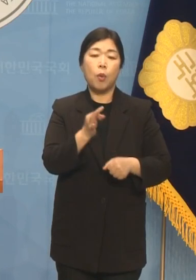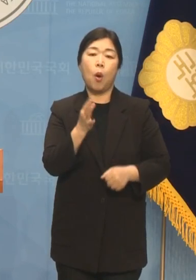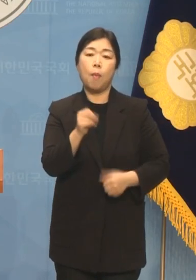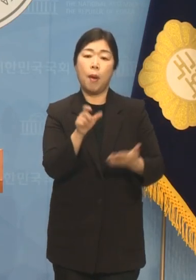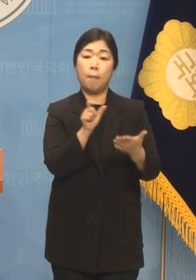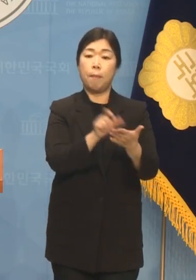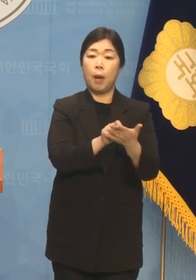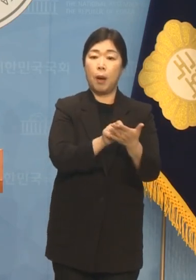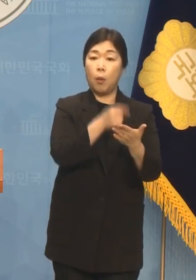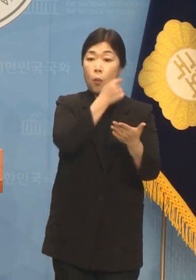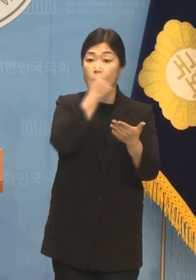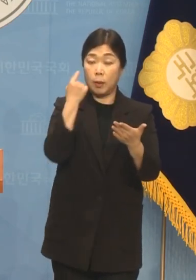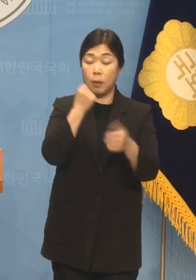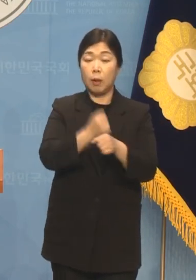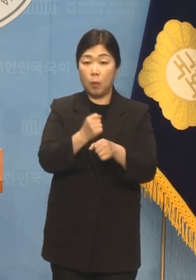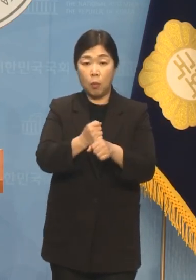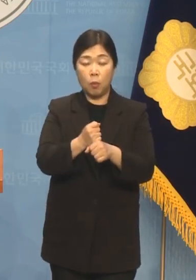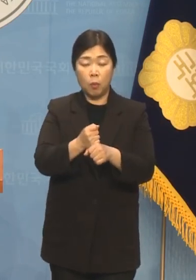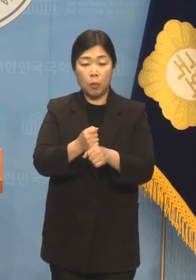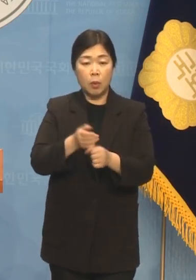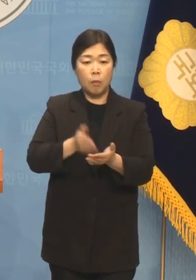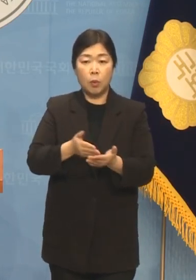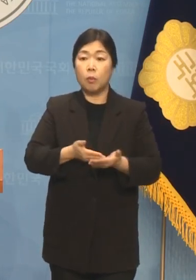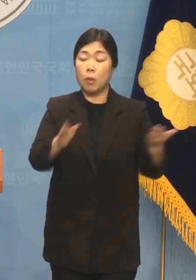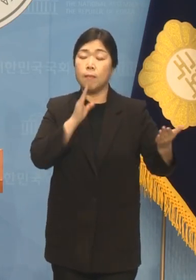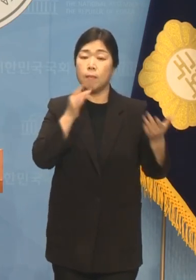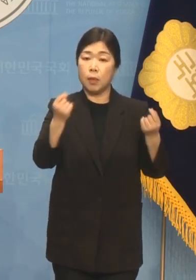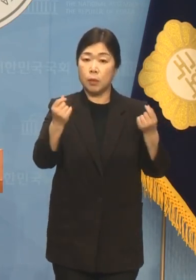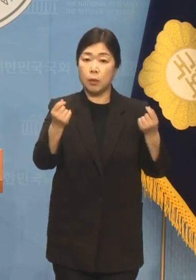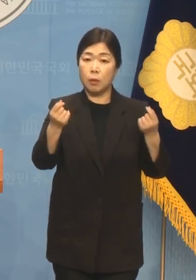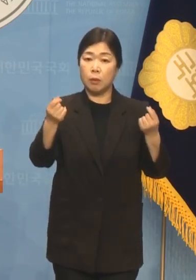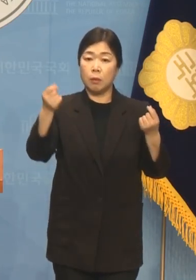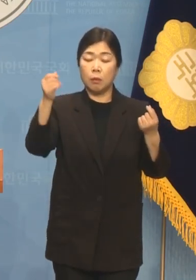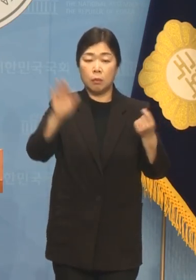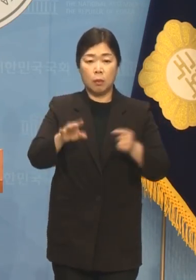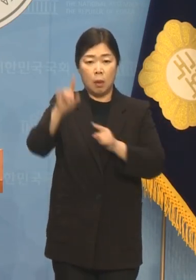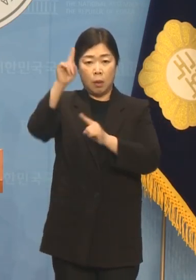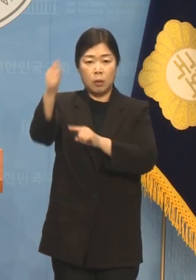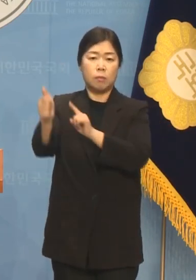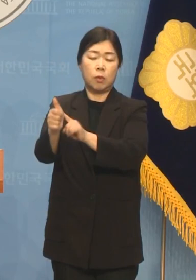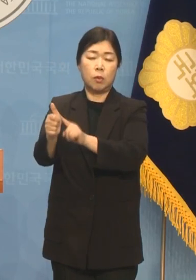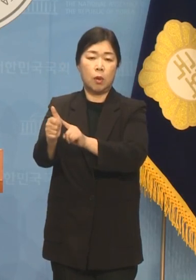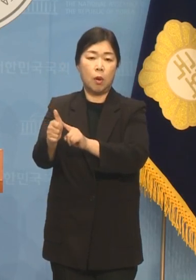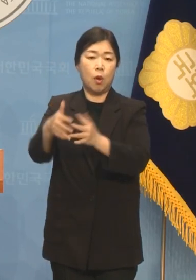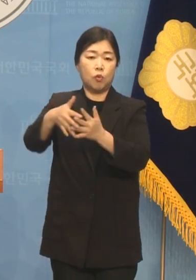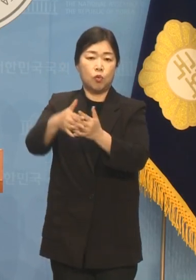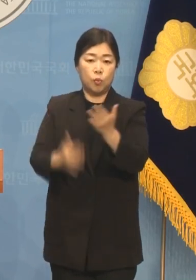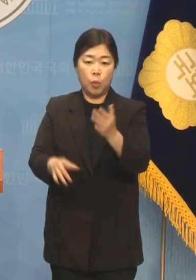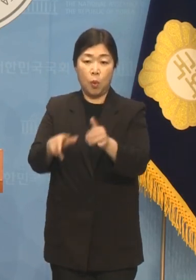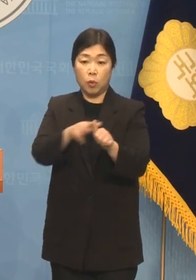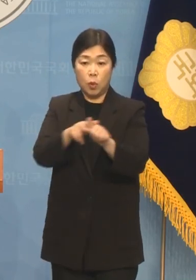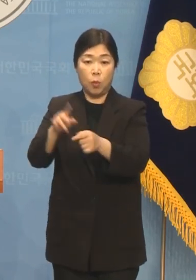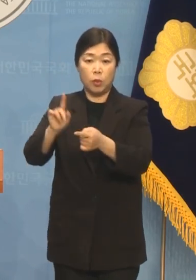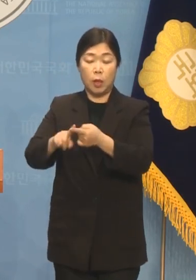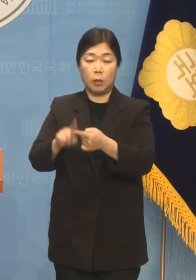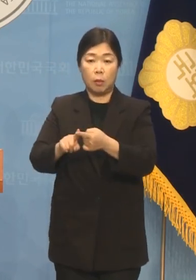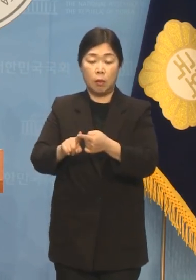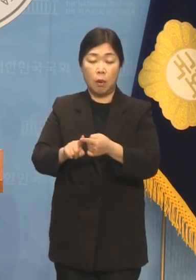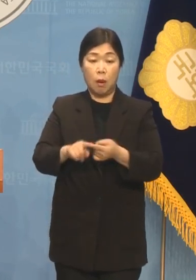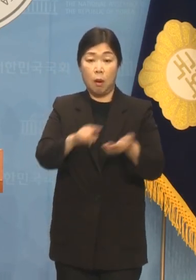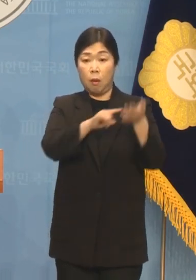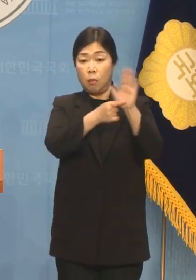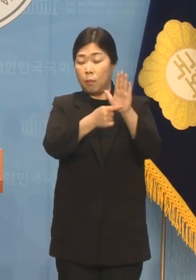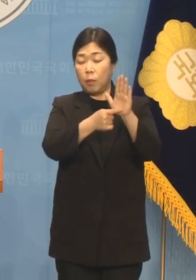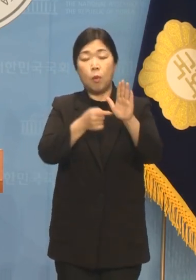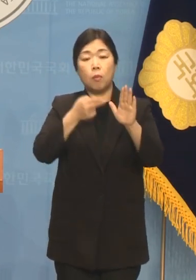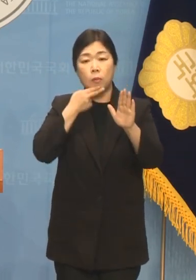정도는 확인하고 보도하였어야 합니다. 이모 씨도 아직까지 위 수표 정보를 전혀 공개하지